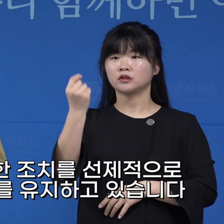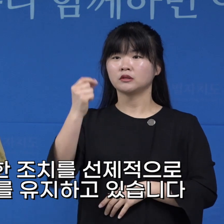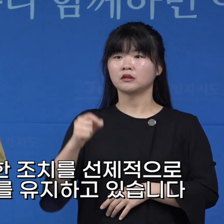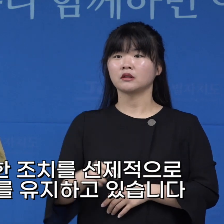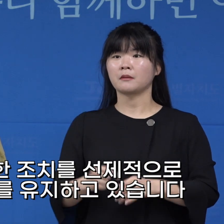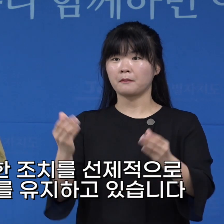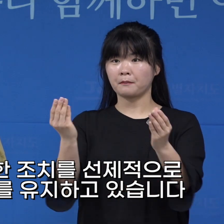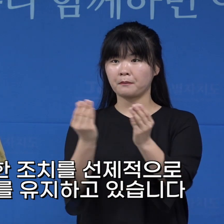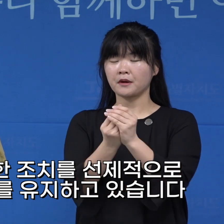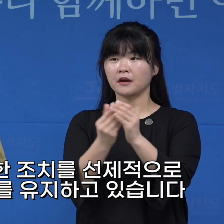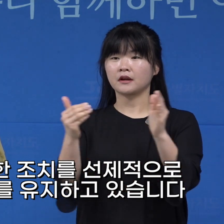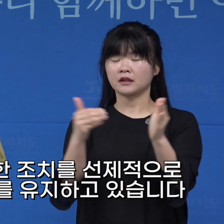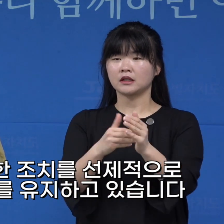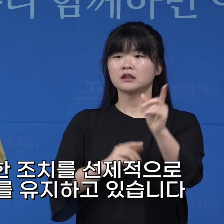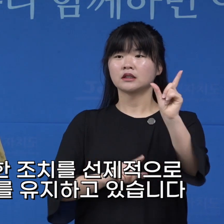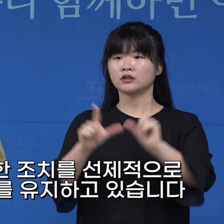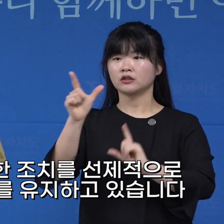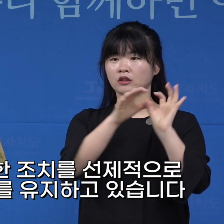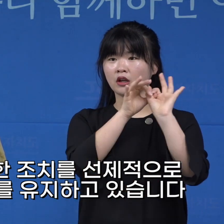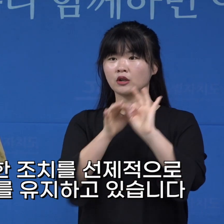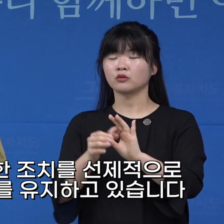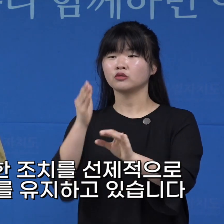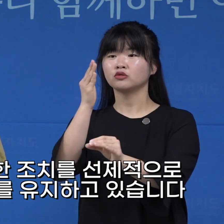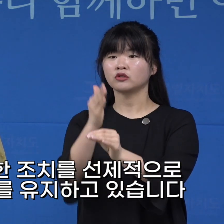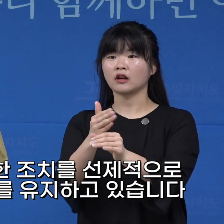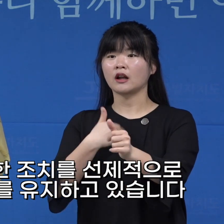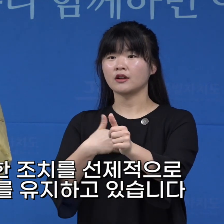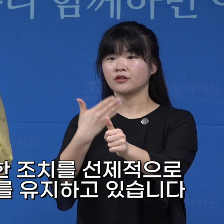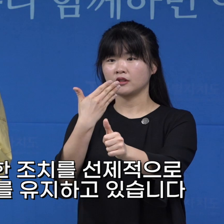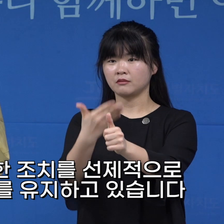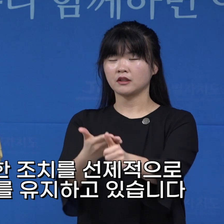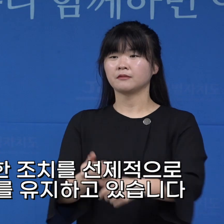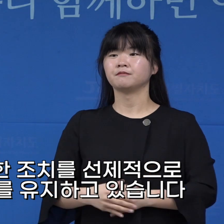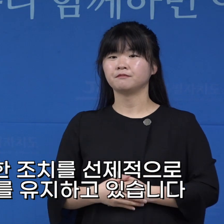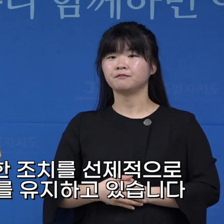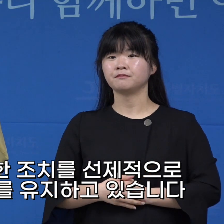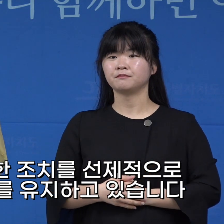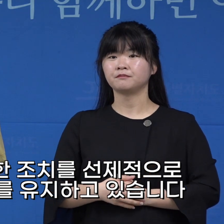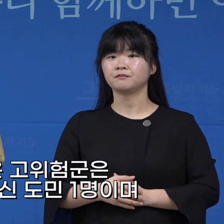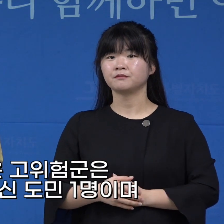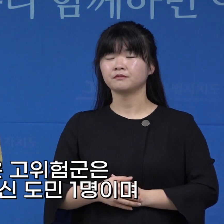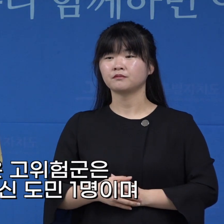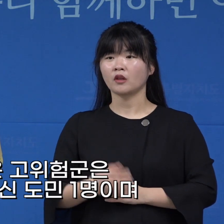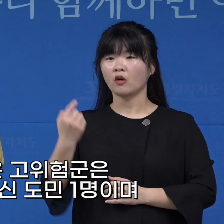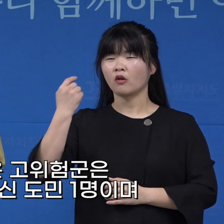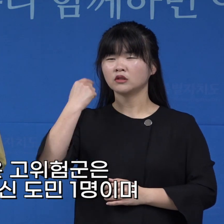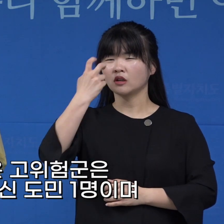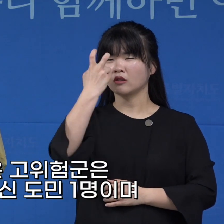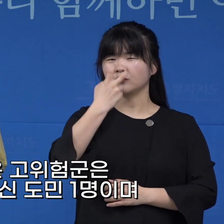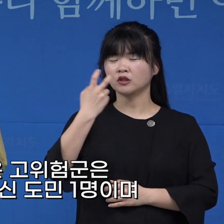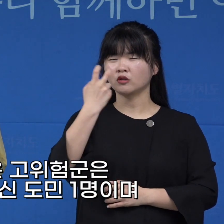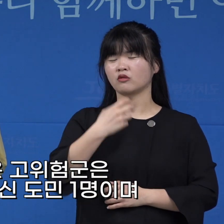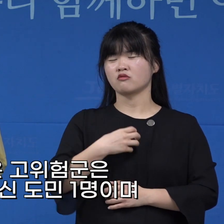모두 완료하였고 그 상태를 유지하고 있다는 것을 다시 한번 말씀을 드립니다. 어제 검사받은